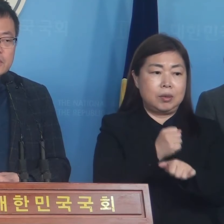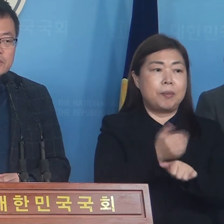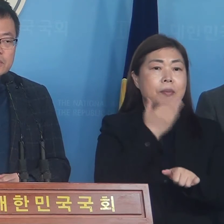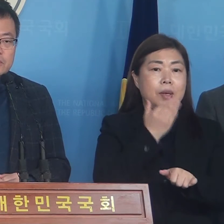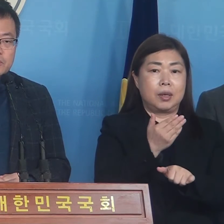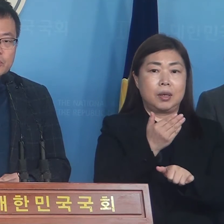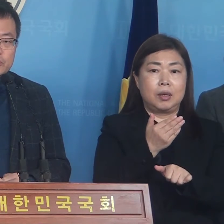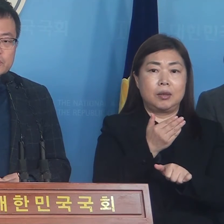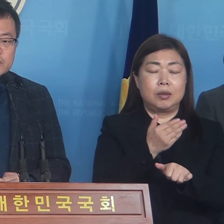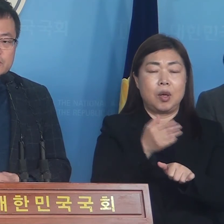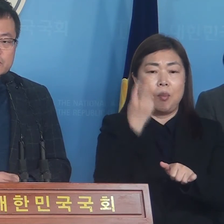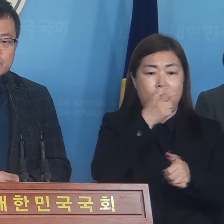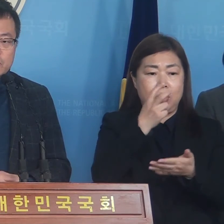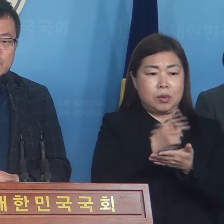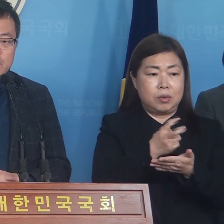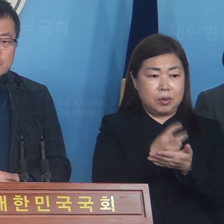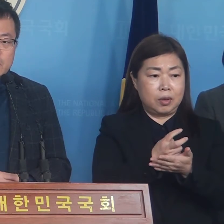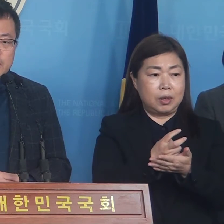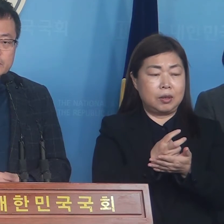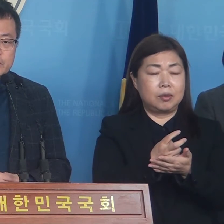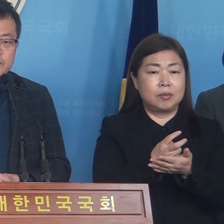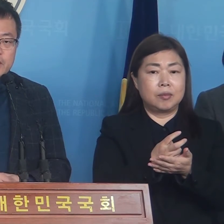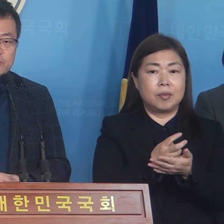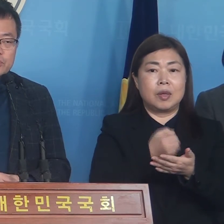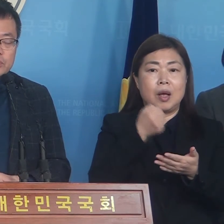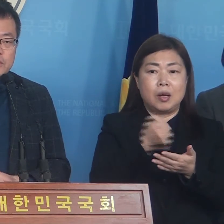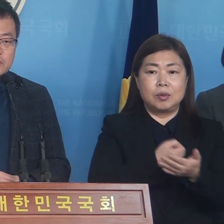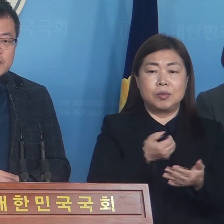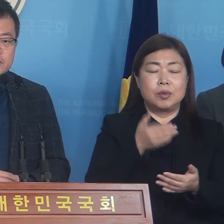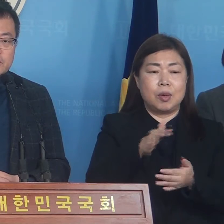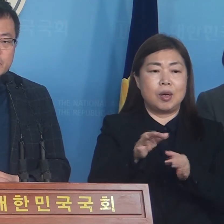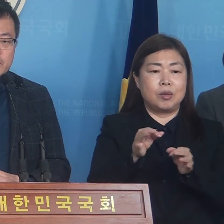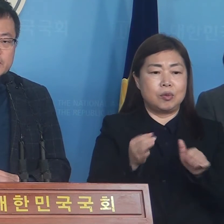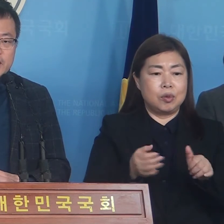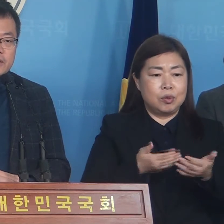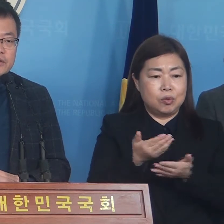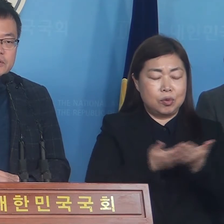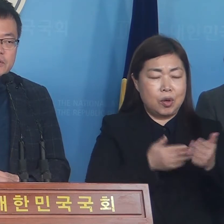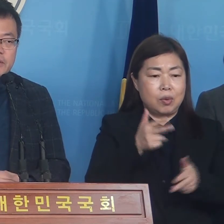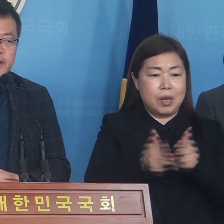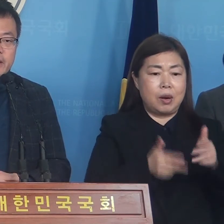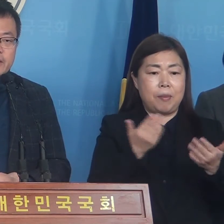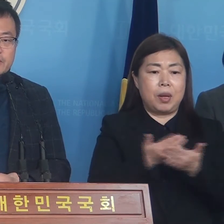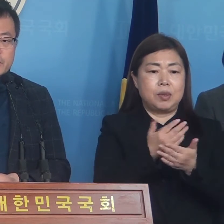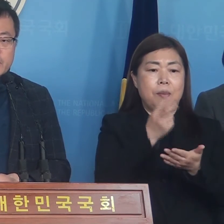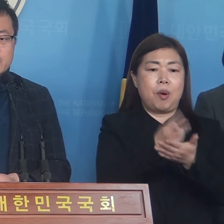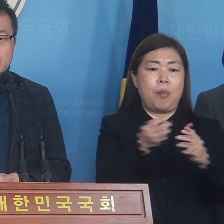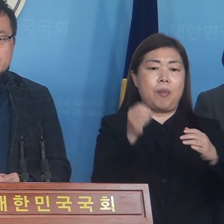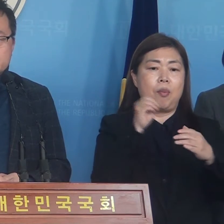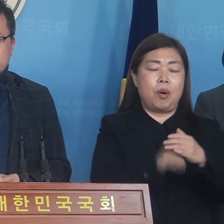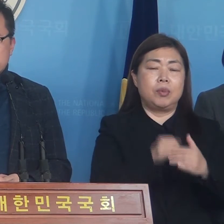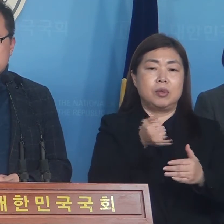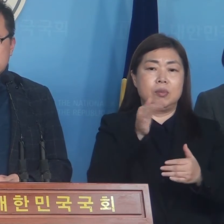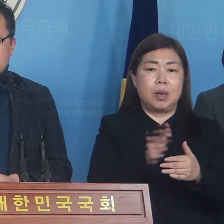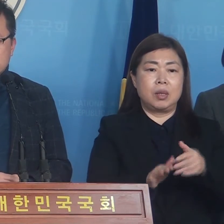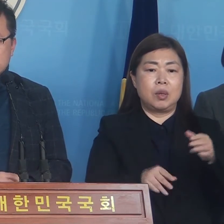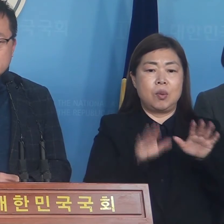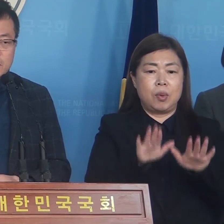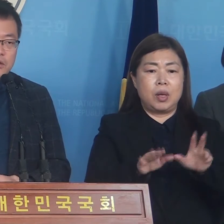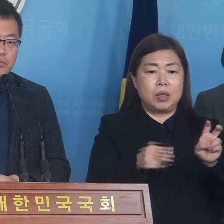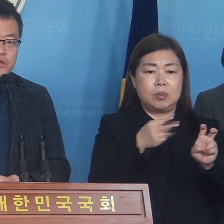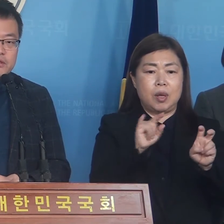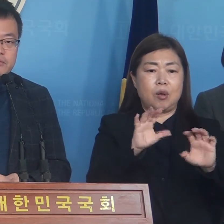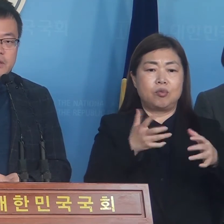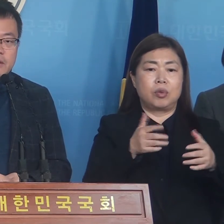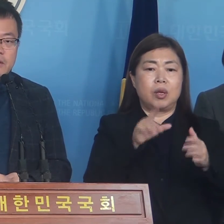있는 이런 보호 정책들도 아쉽지만 유통산업발전법에 담겨져 있었는데 이번에 20대 국회에서는